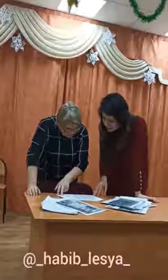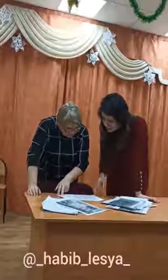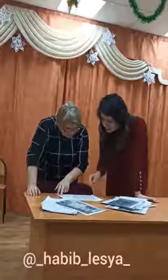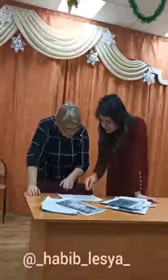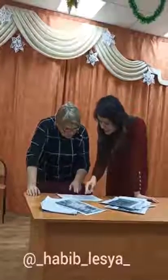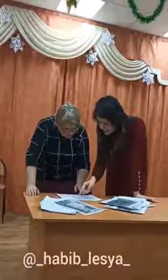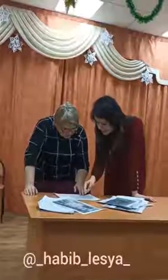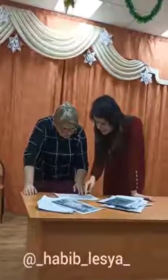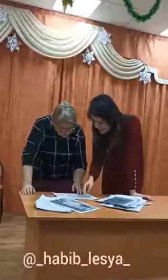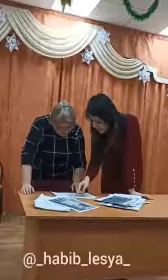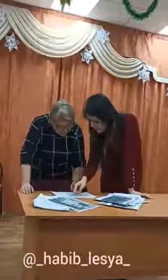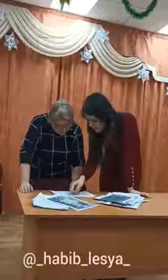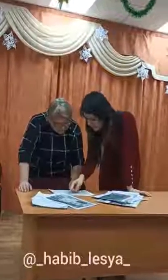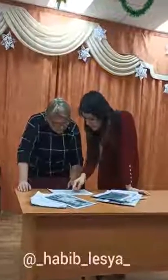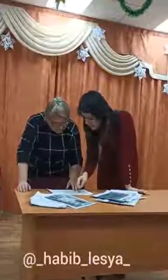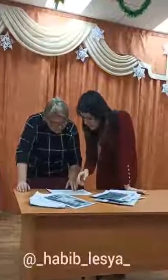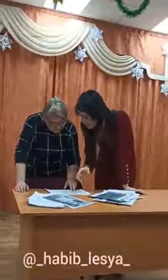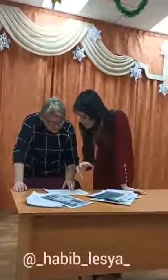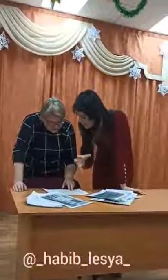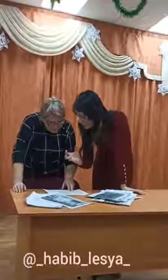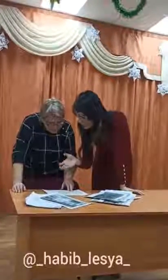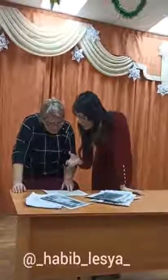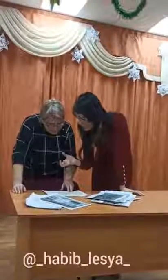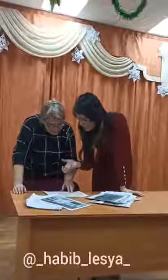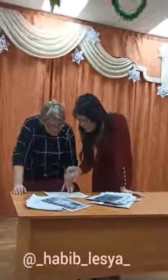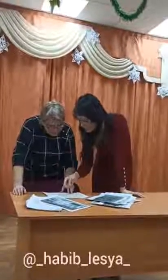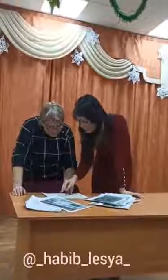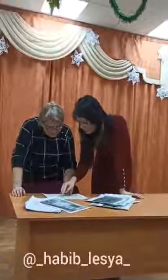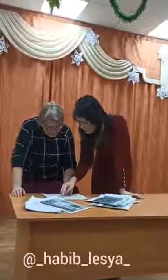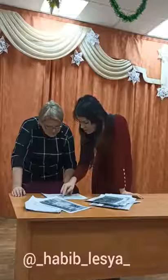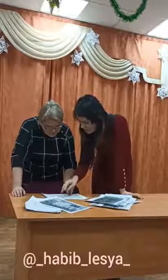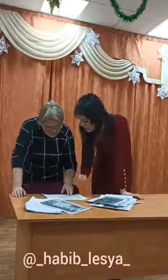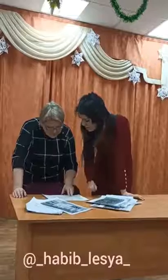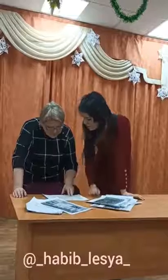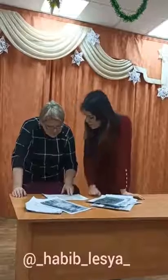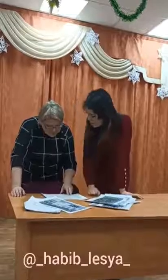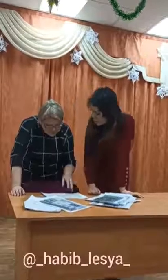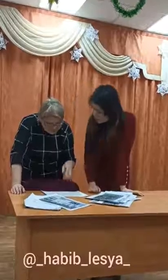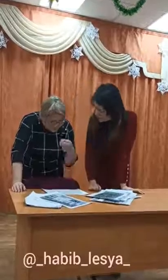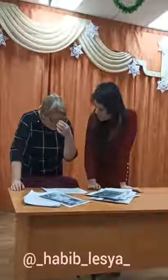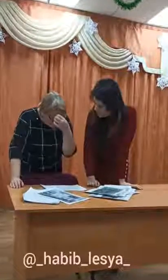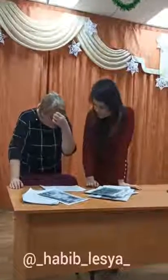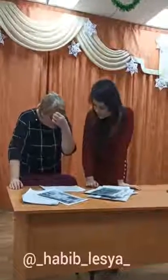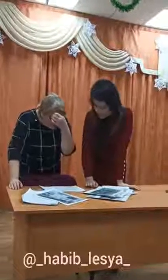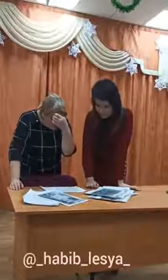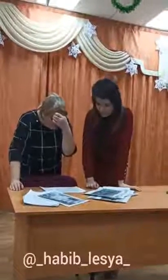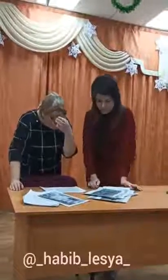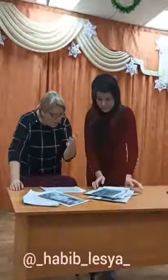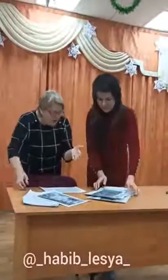Монолит 20 лет, а не Миллениум, который продвигает ее с 11 года. Уже